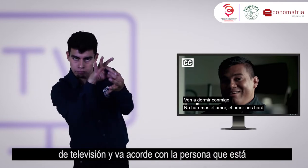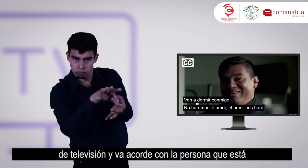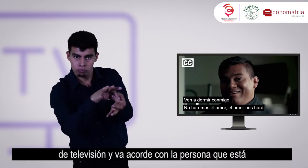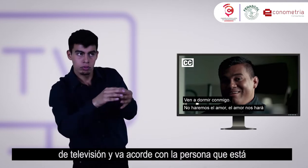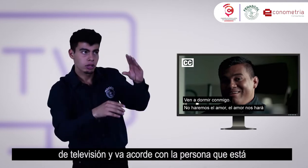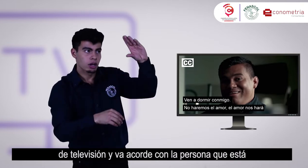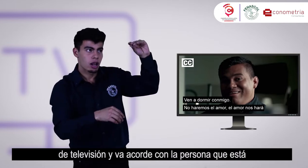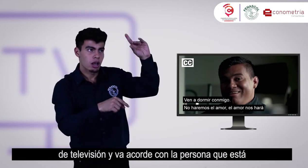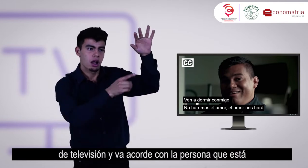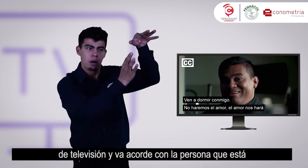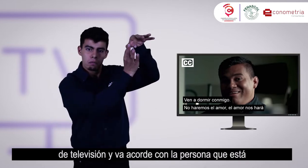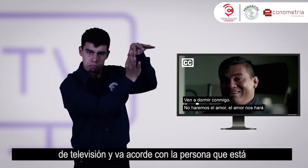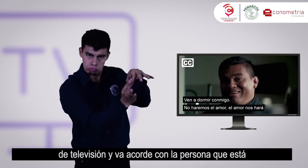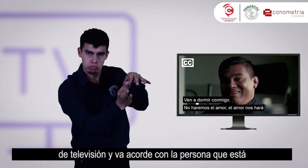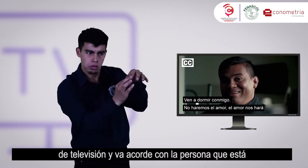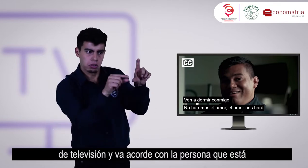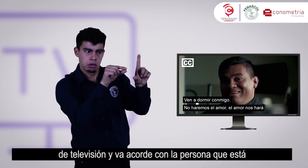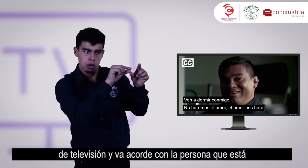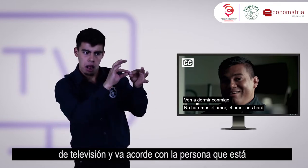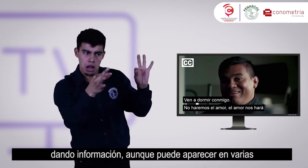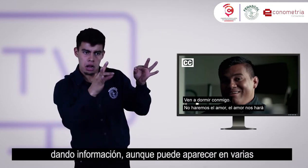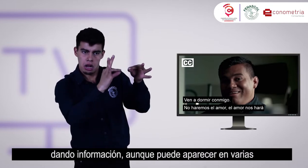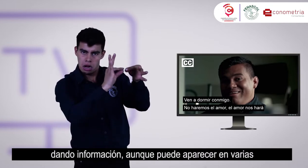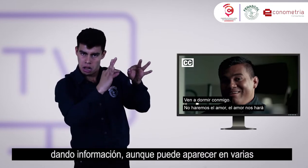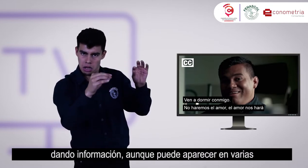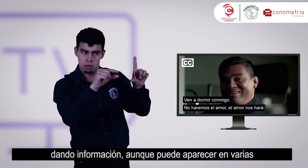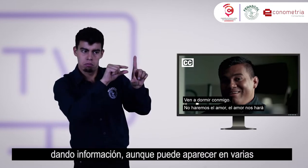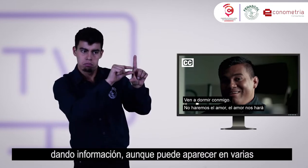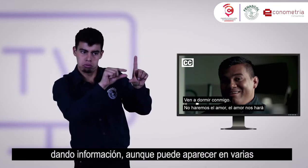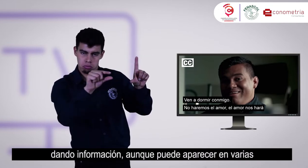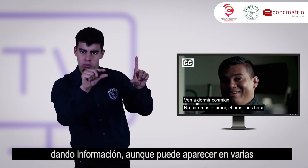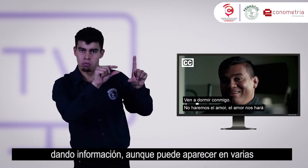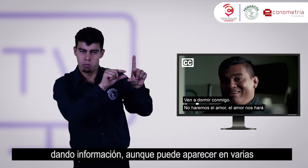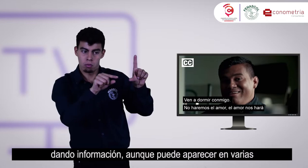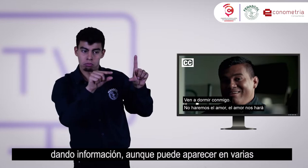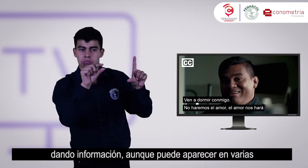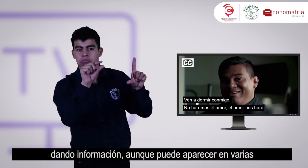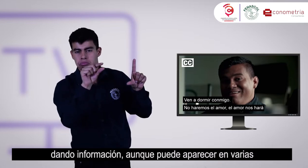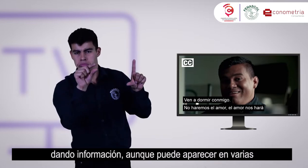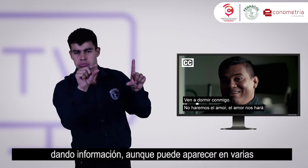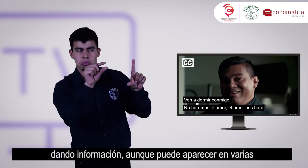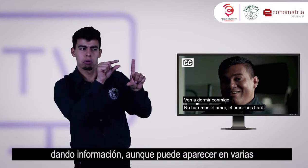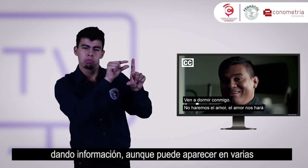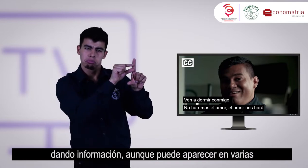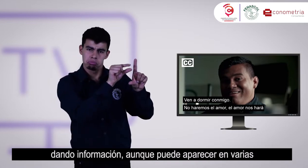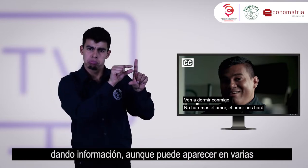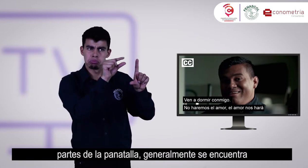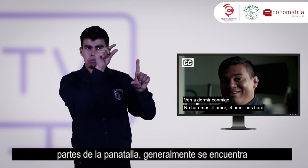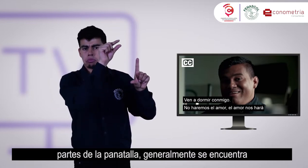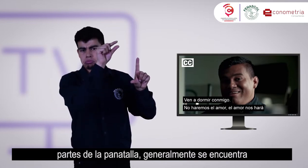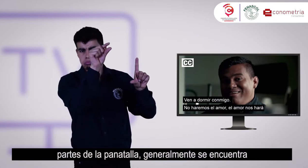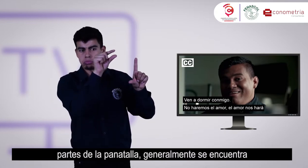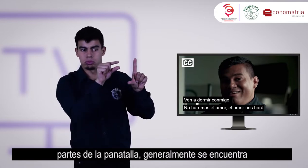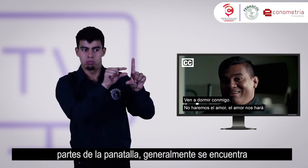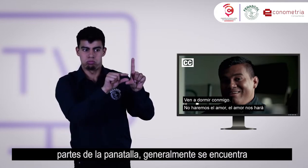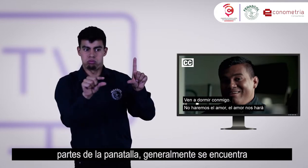y va acorde con la persona que está dando la información. Aunque puede aparecer en varias partes de la pantalla,